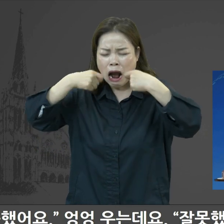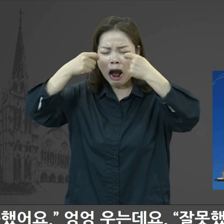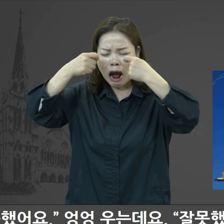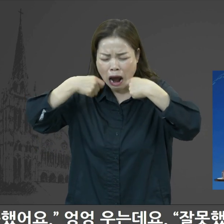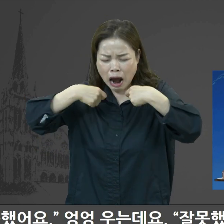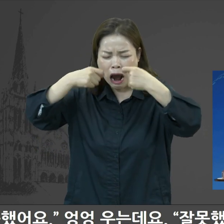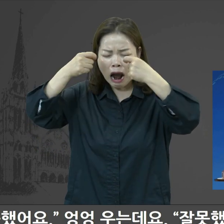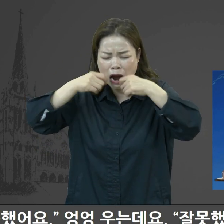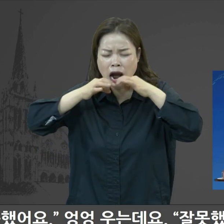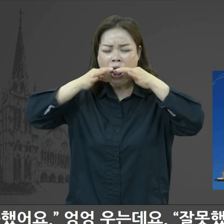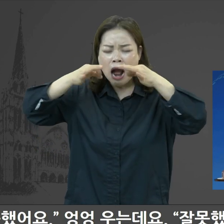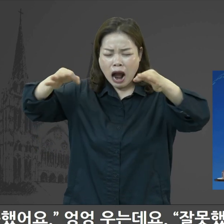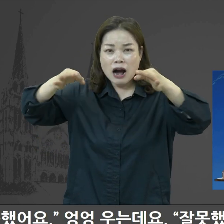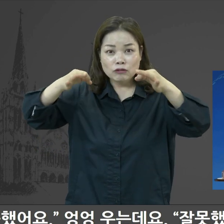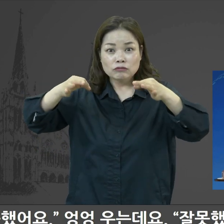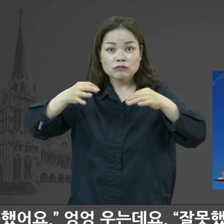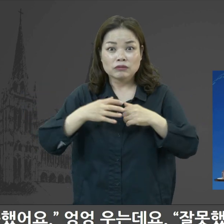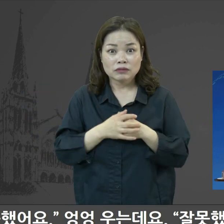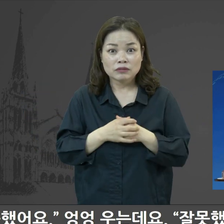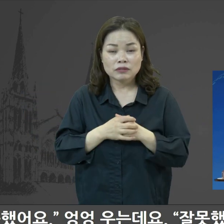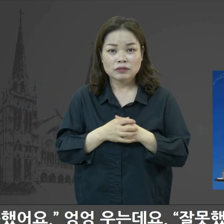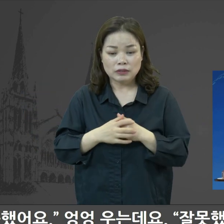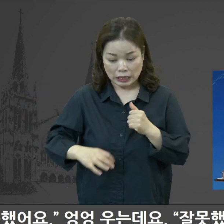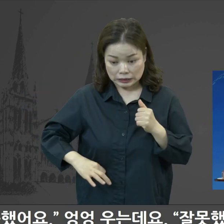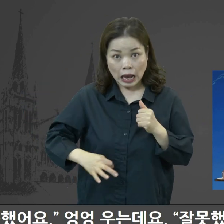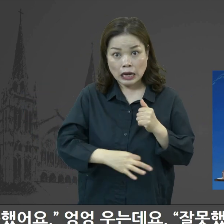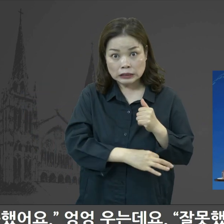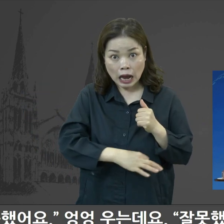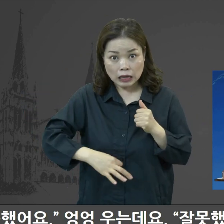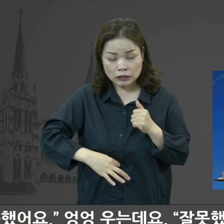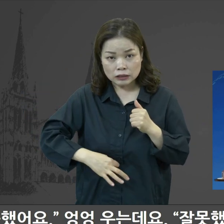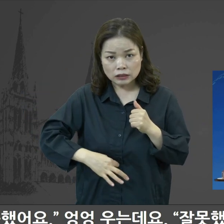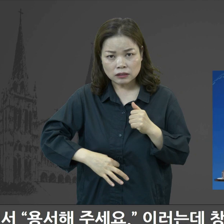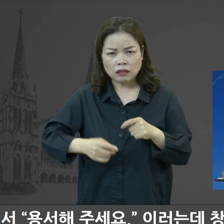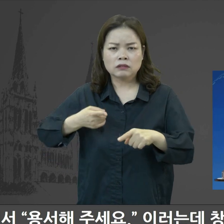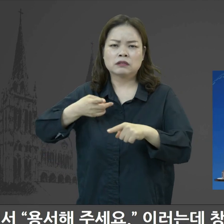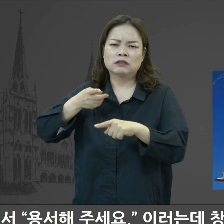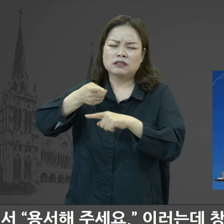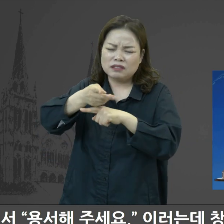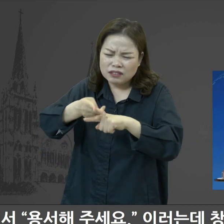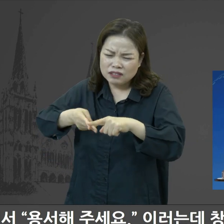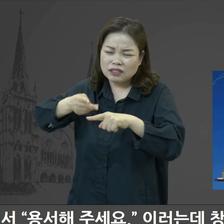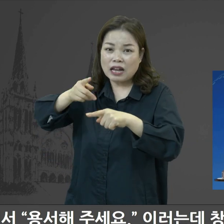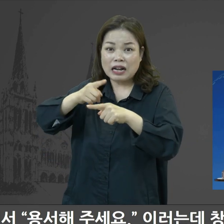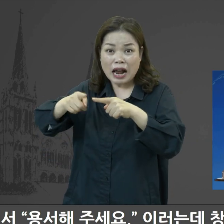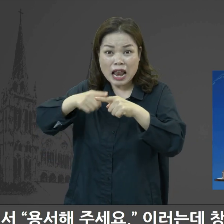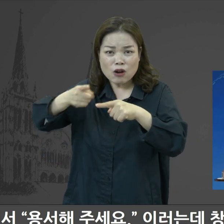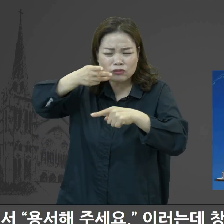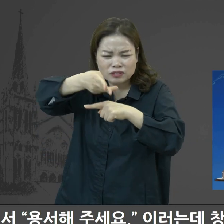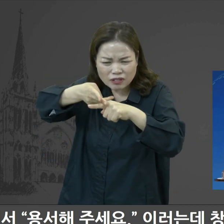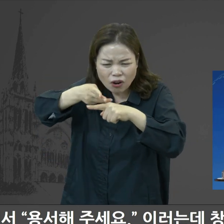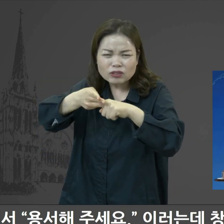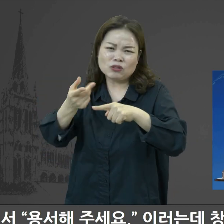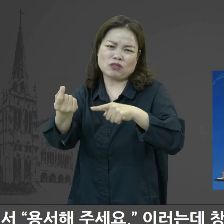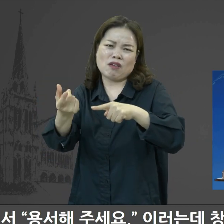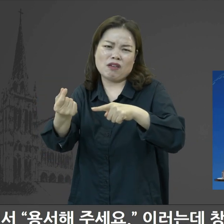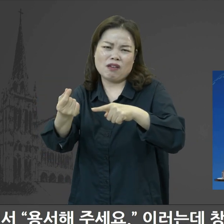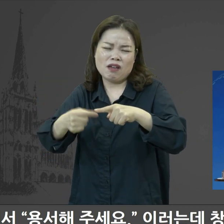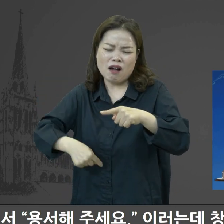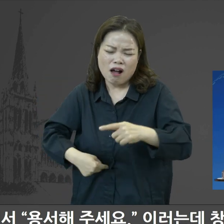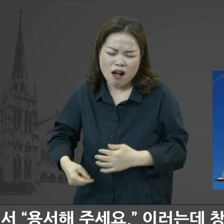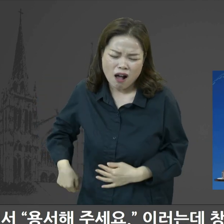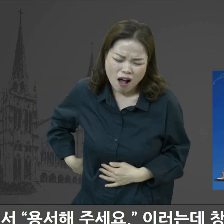주세요, 앙앙앙 이러는데 창자를요 진짜 칼로 쓰는 것 같아요. 얼마나 아픈지 허리를 필 수가 없어요. 그러니까